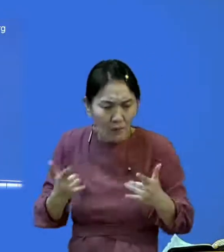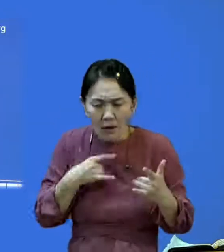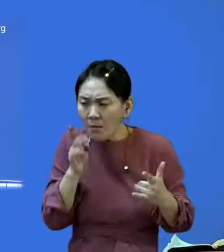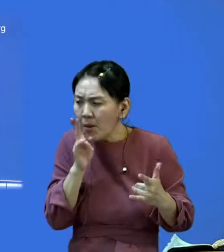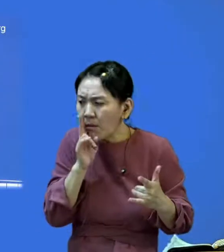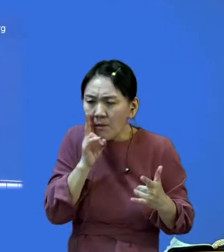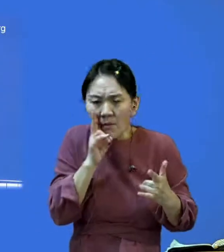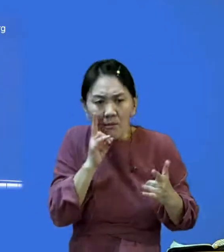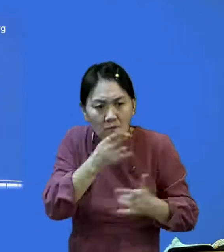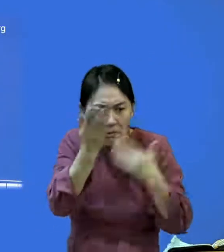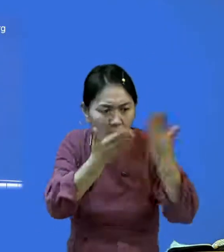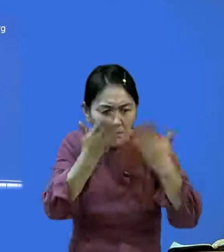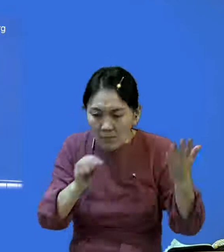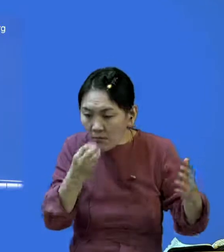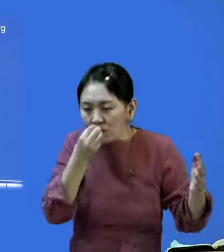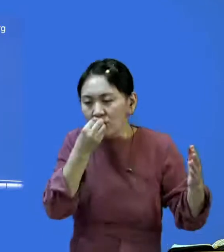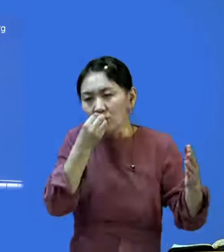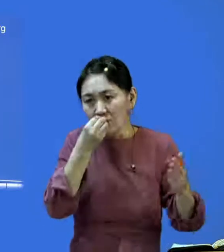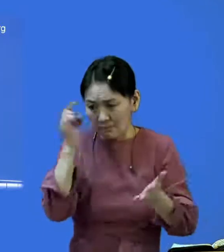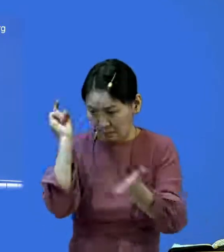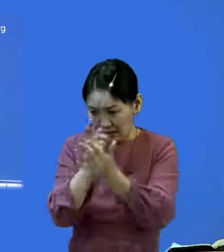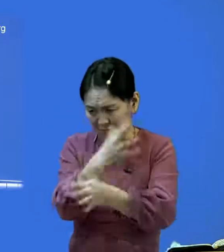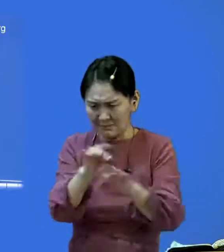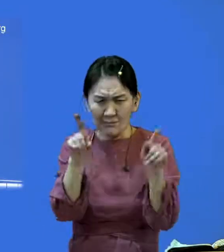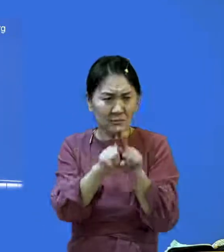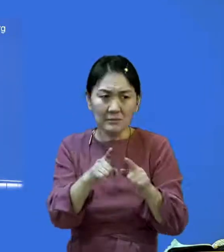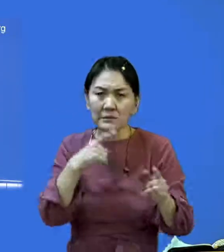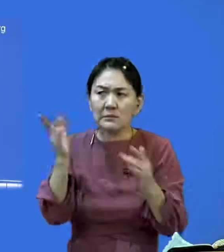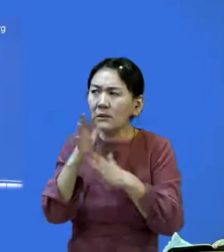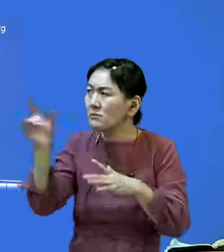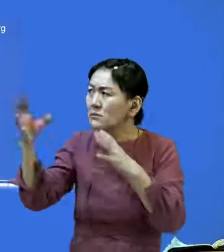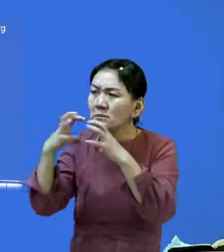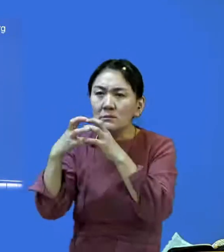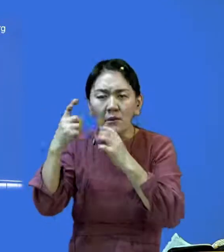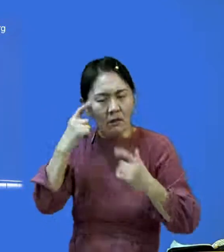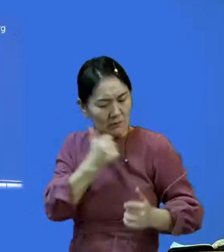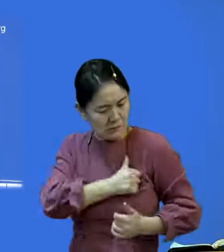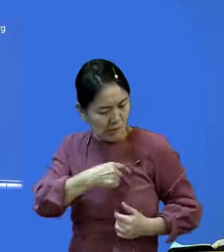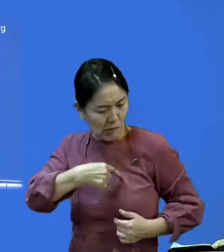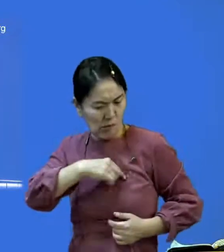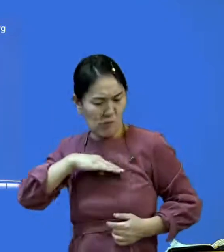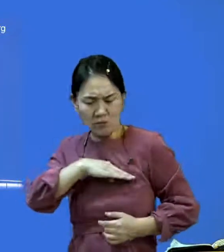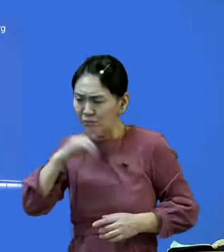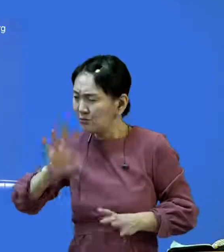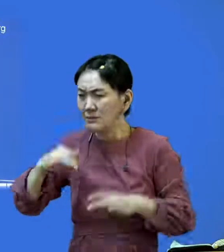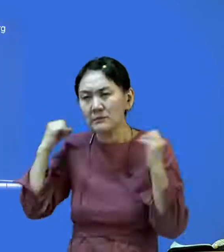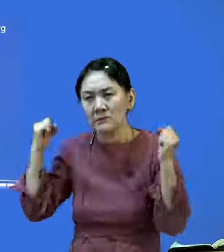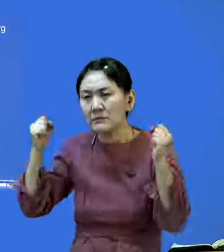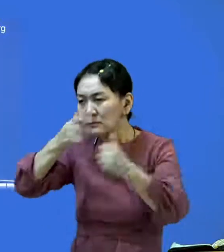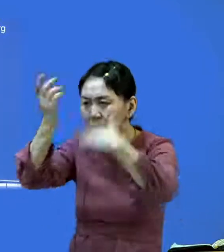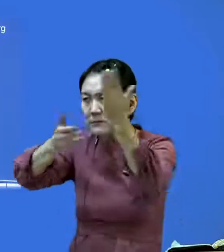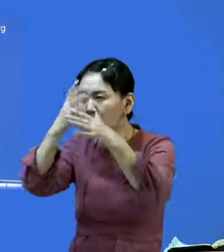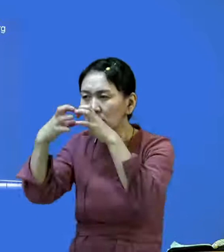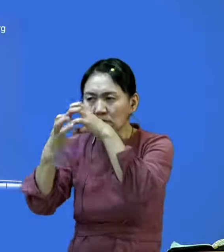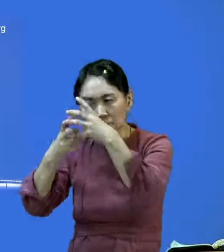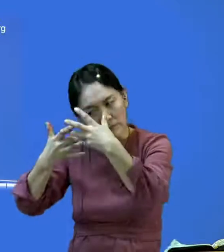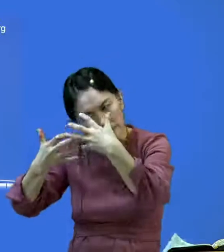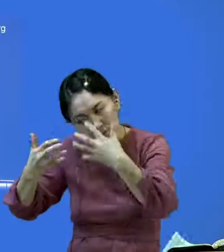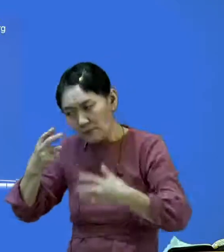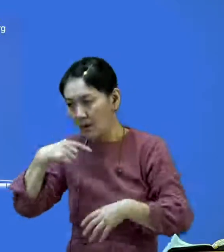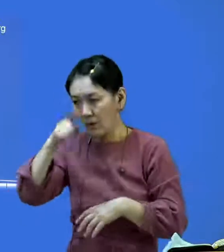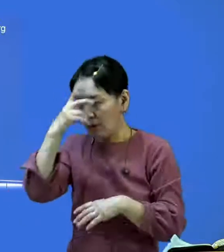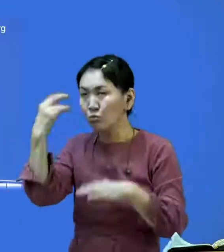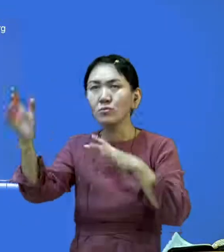хайдаг шиг, тийм ээ. Тасралтгүй сэтгэл ханамжийг олж авахын төлөө л төөрөлцөөр байгаа үст тийм. Харин бурхан айлдахта та нар